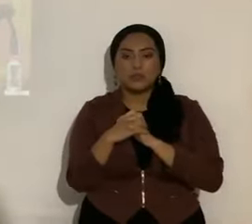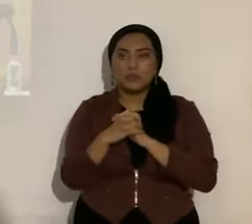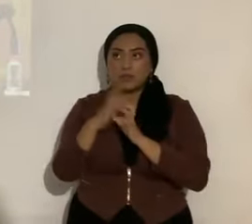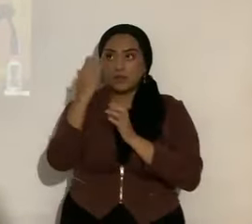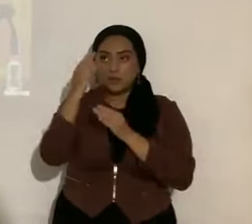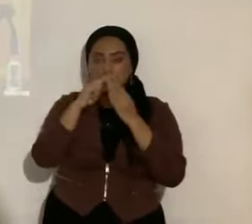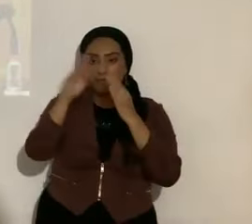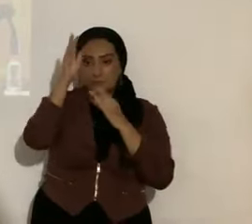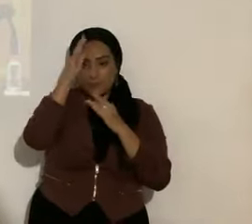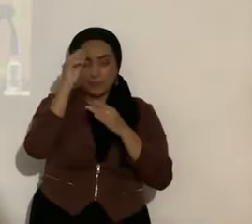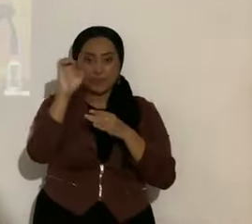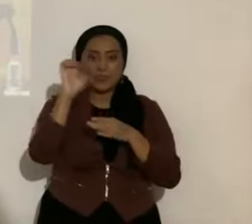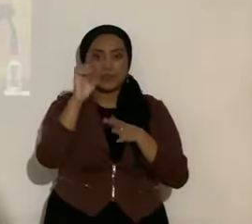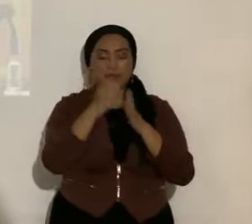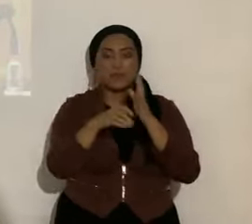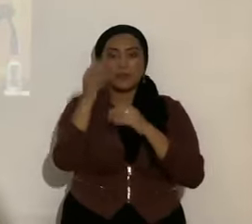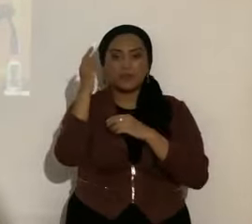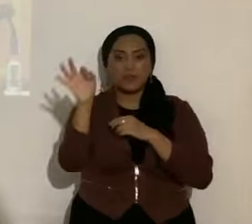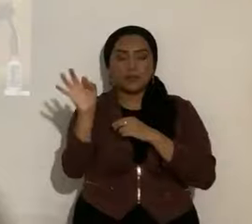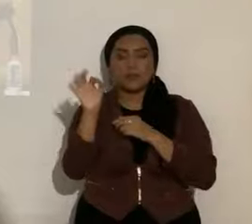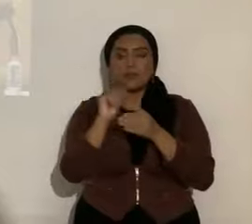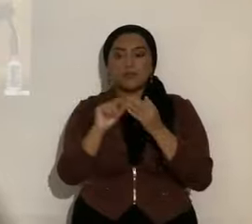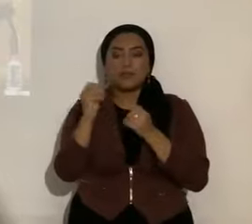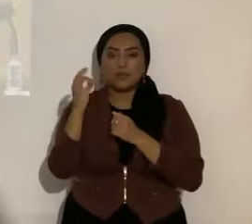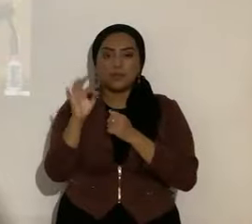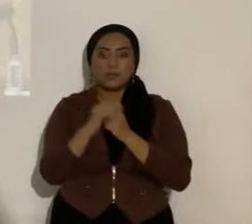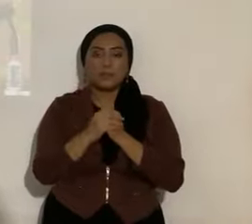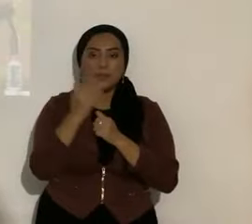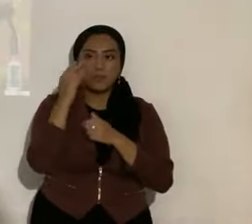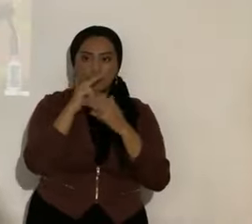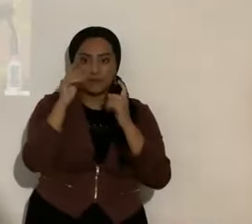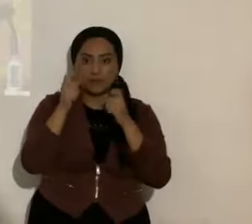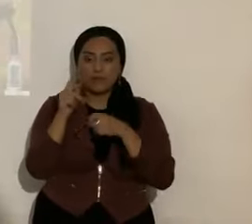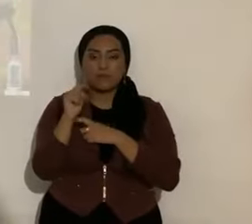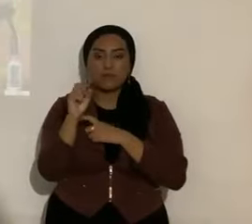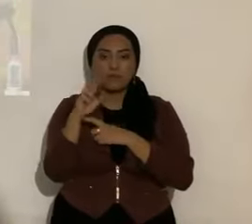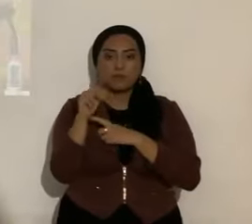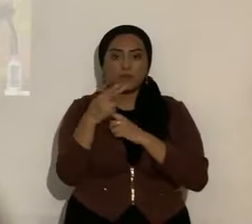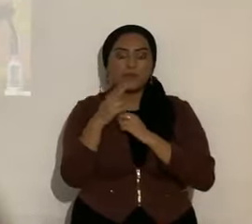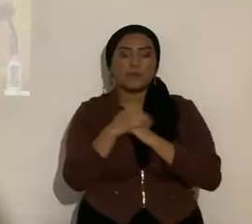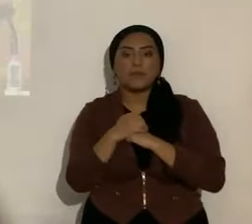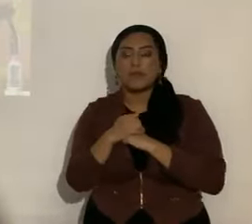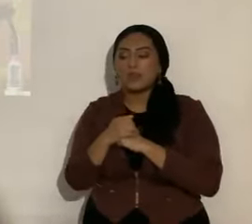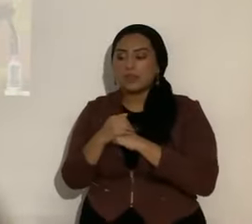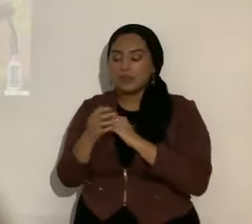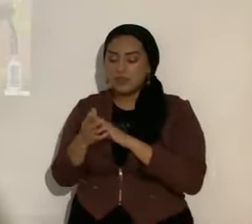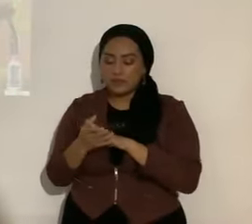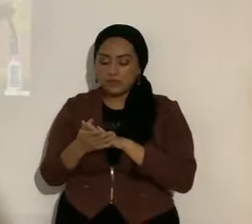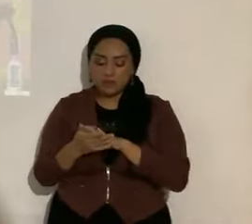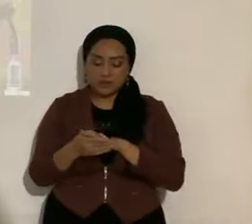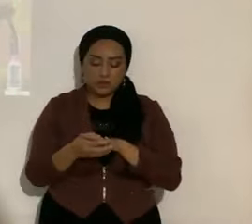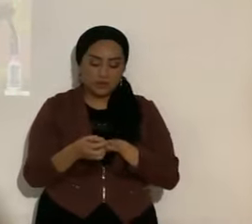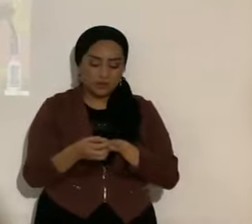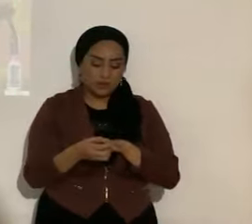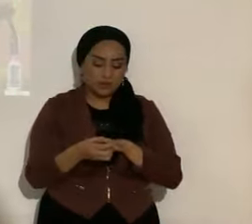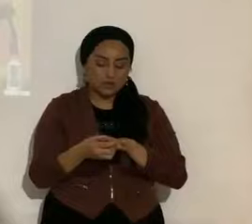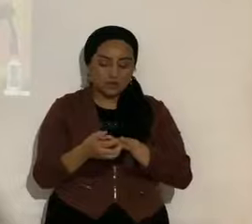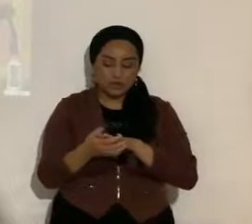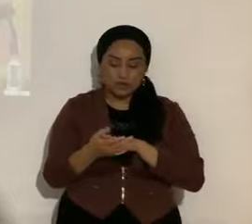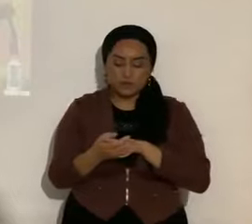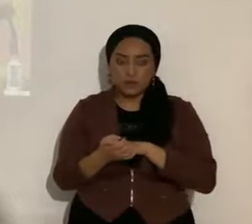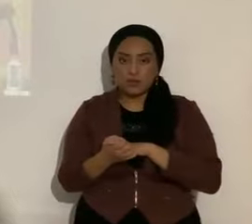Eterno, en Éxodo 19 está narrado, el Eterno para dar su Torah, y no manejó el fuego del